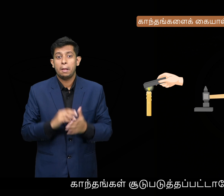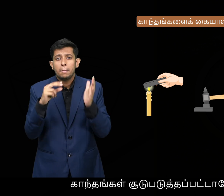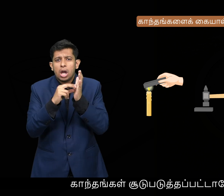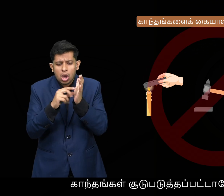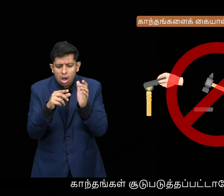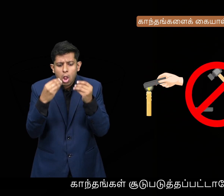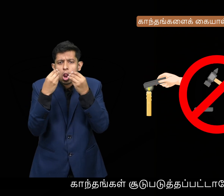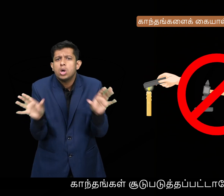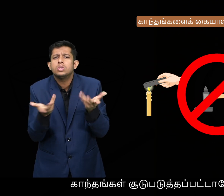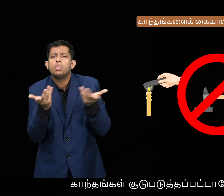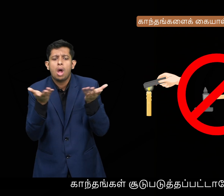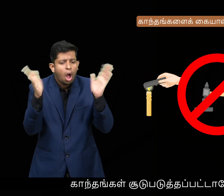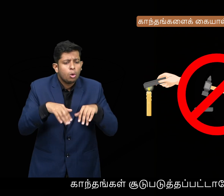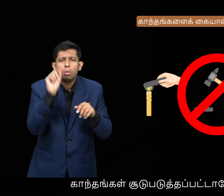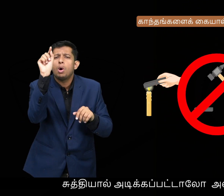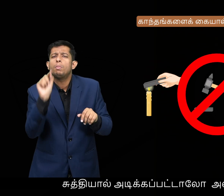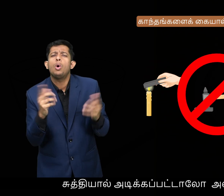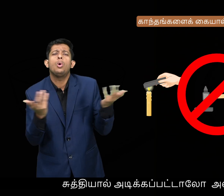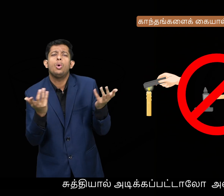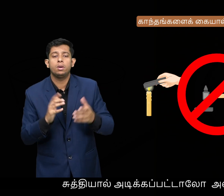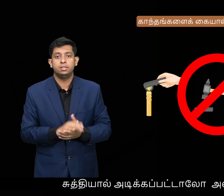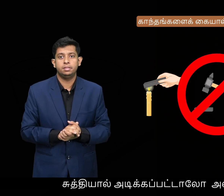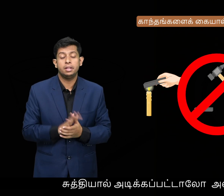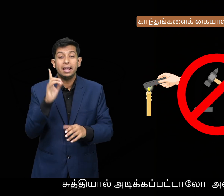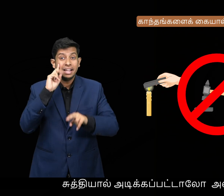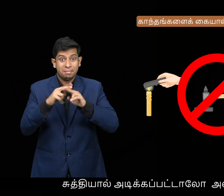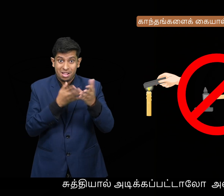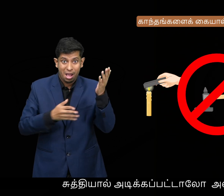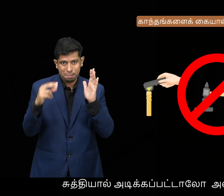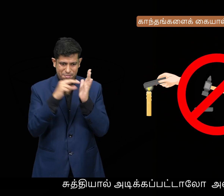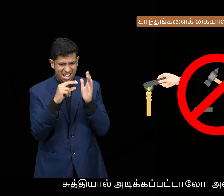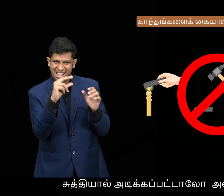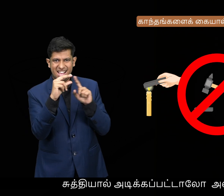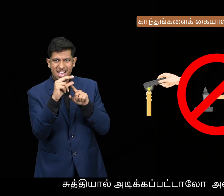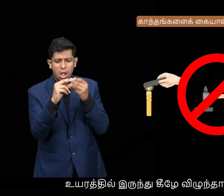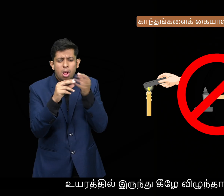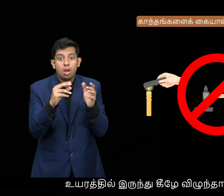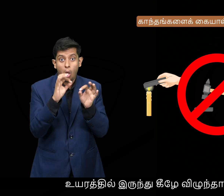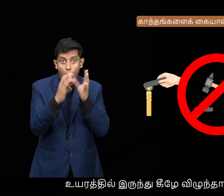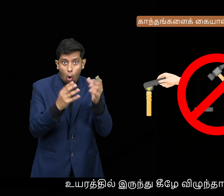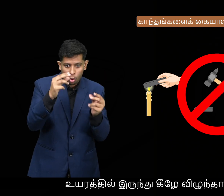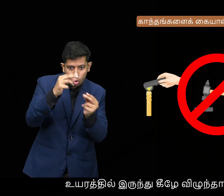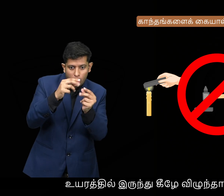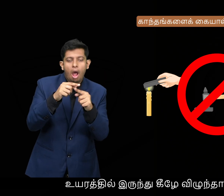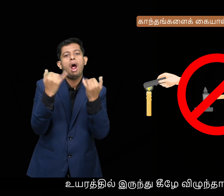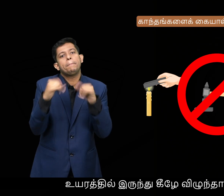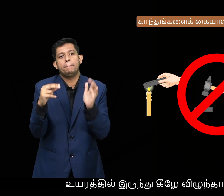காந்தங்கள் சூடுபடுத்தப்பட்டாலோ சுத்தியால் அடிக்கப்பட்டாலோ அல்லது உயரத்தில் இருந்து கீழே